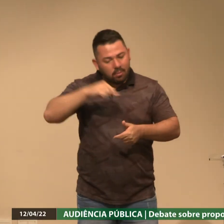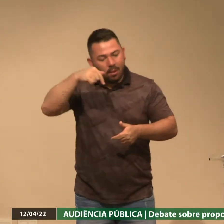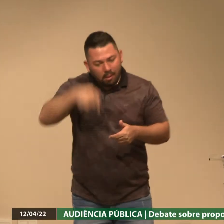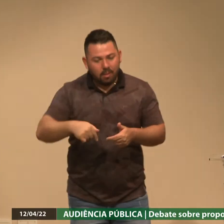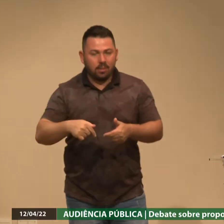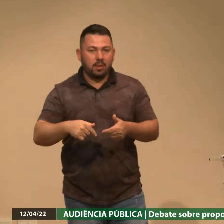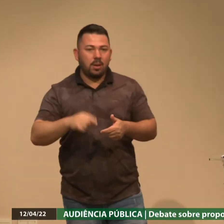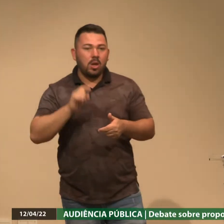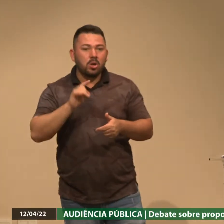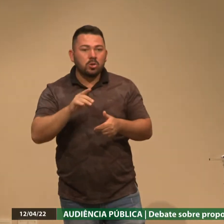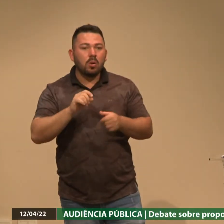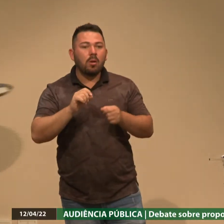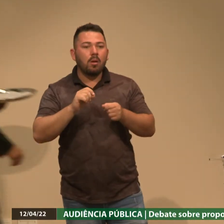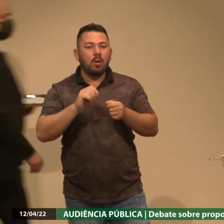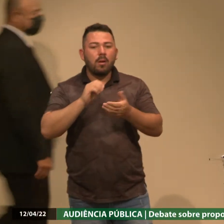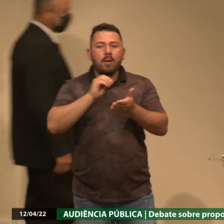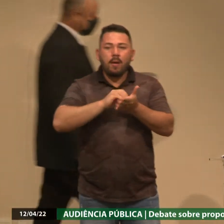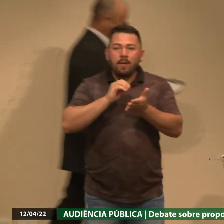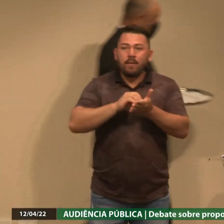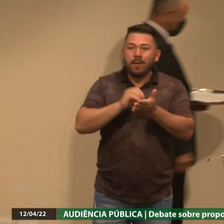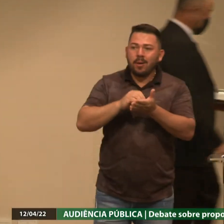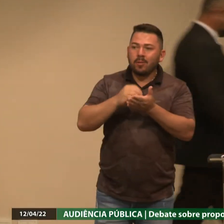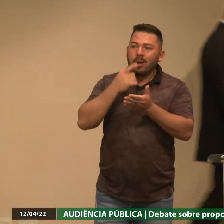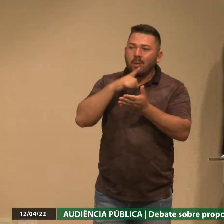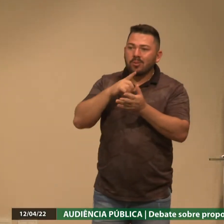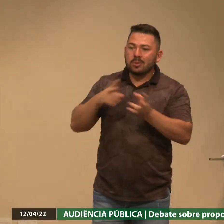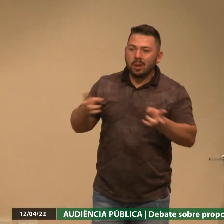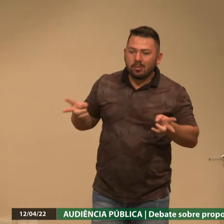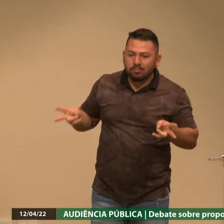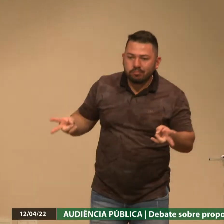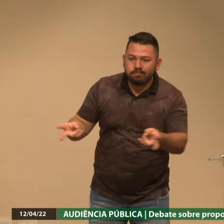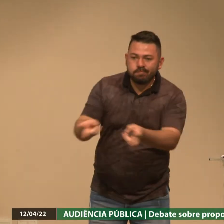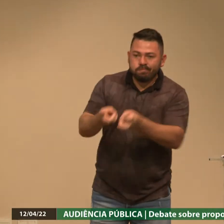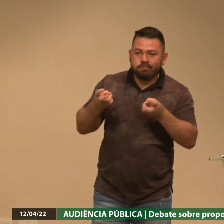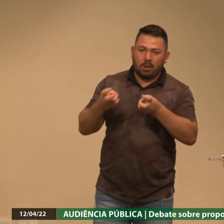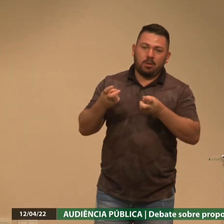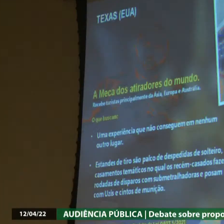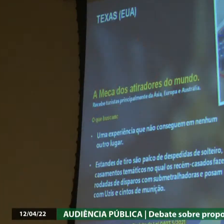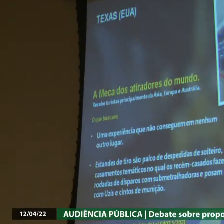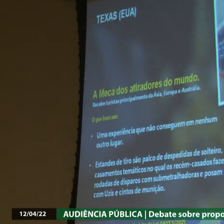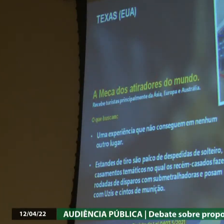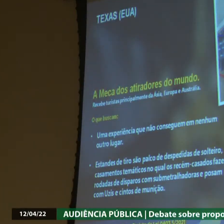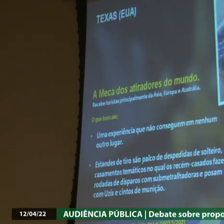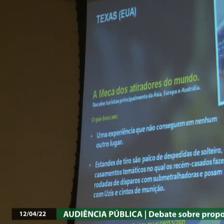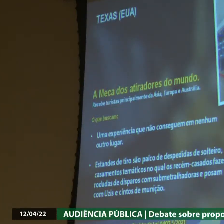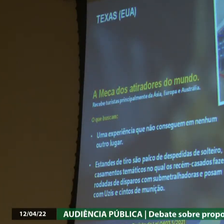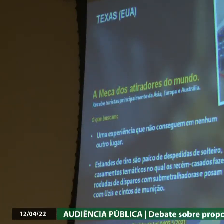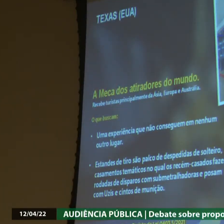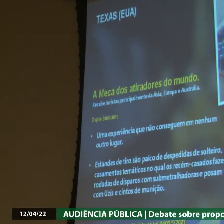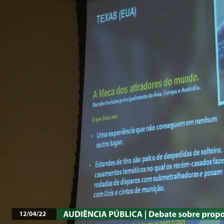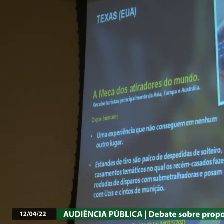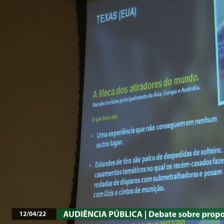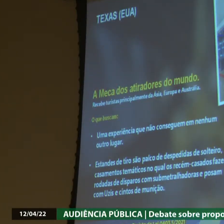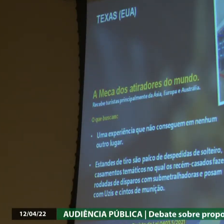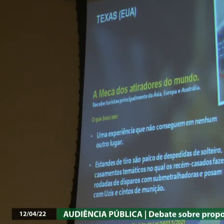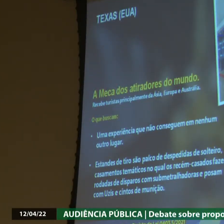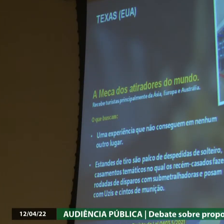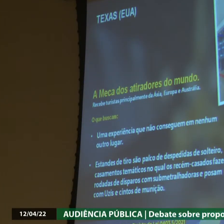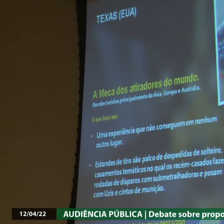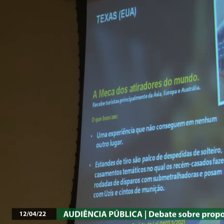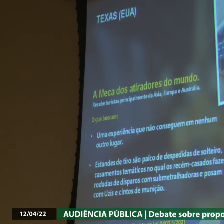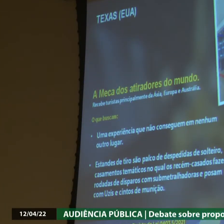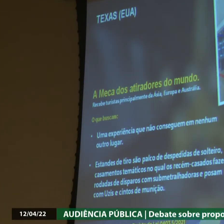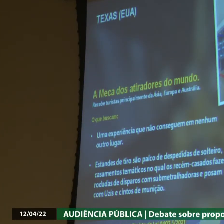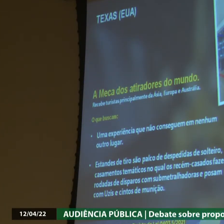agora só falta aprender a faturar com ela é uma experiência que não consegue em nenhum outro lugar